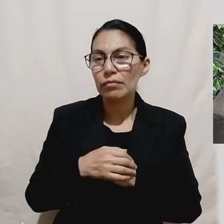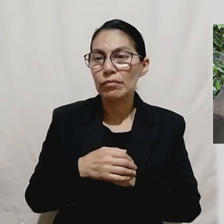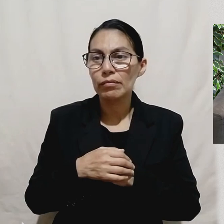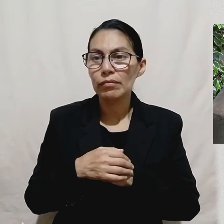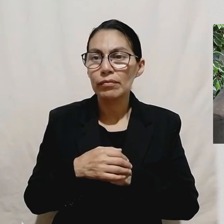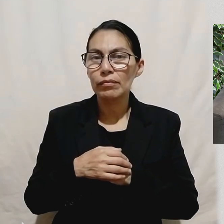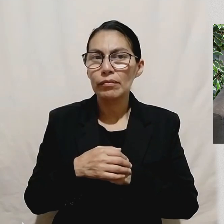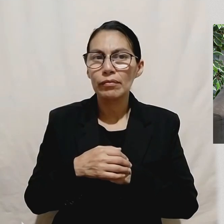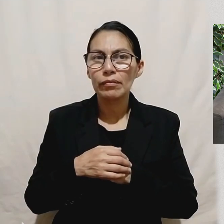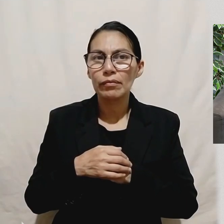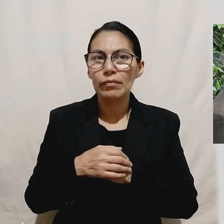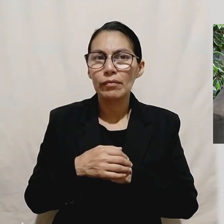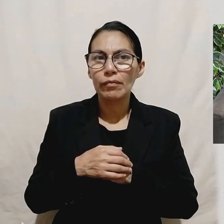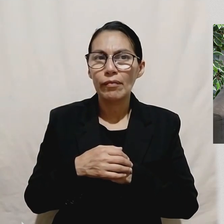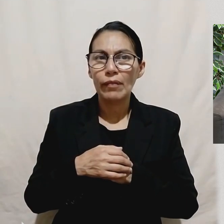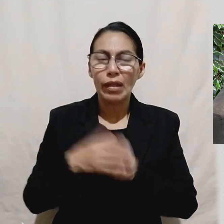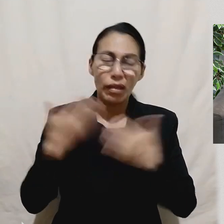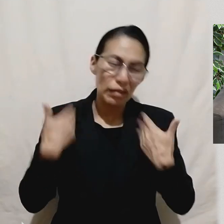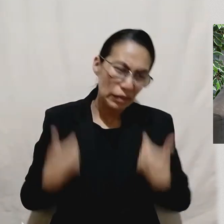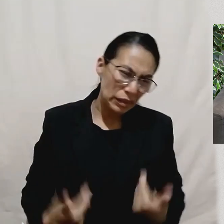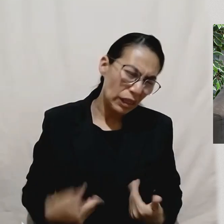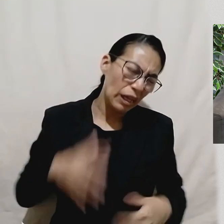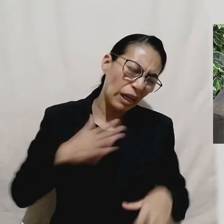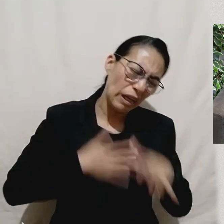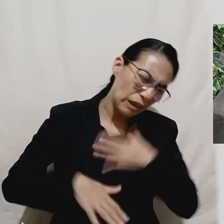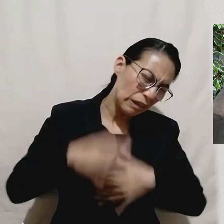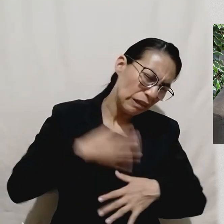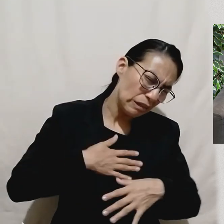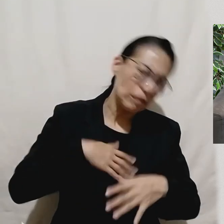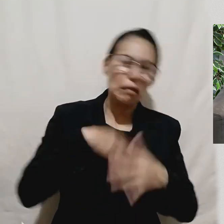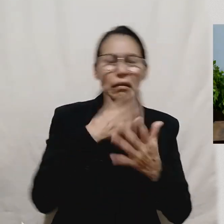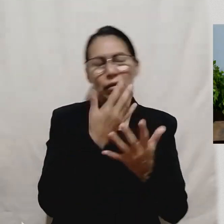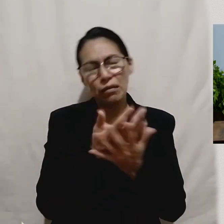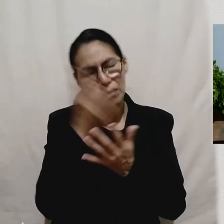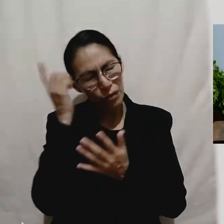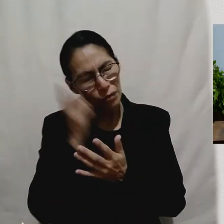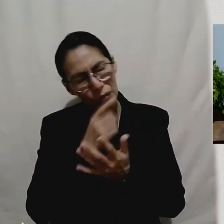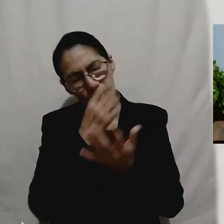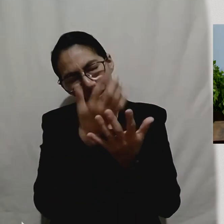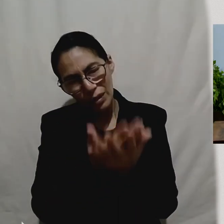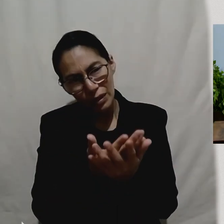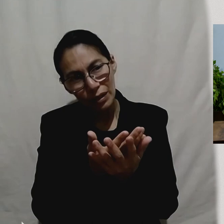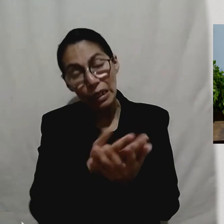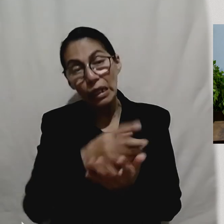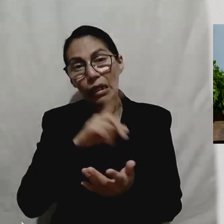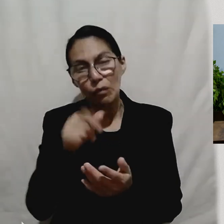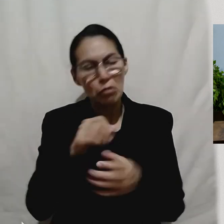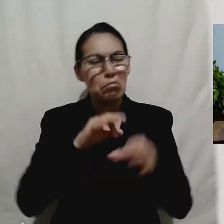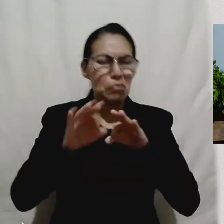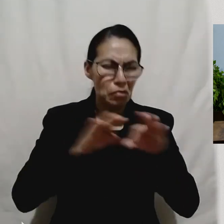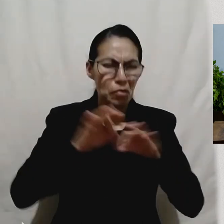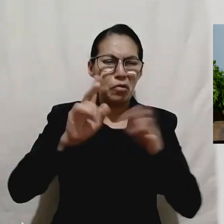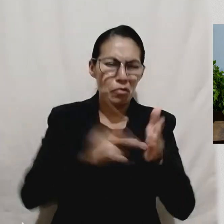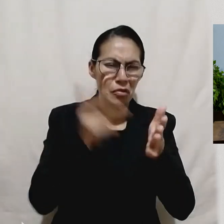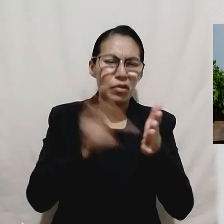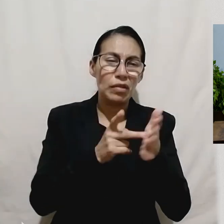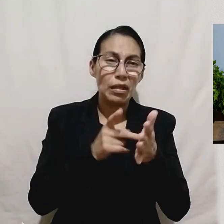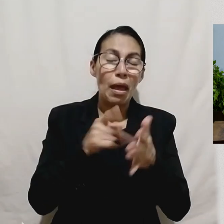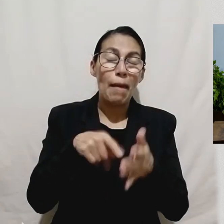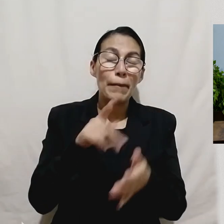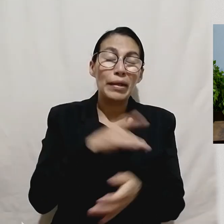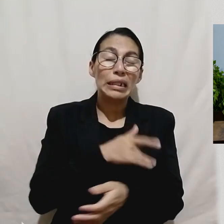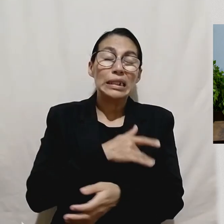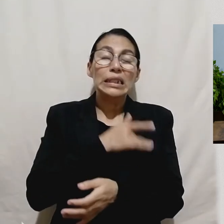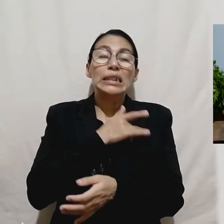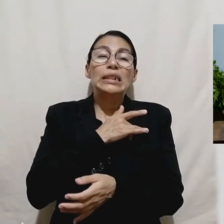pues lo físico te cansas descansas y el siguiente día seguir trabajando pero lo emocional es un poquito más difícil por lo menos